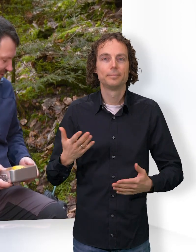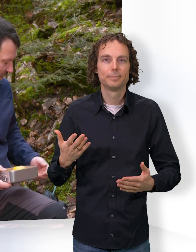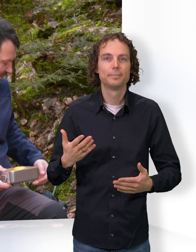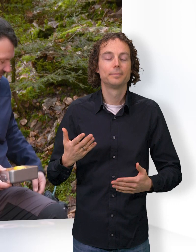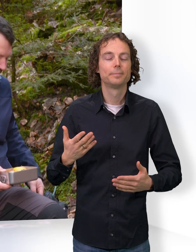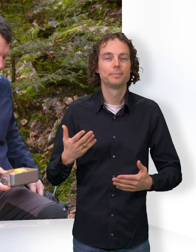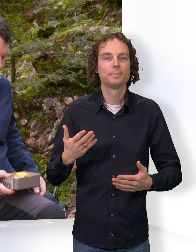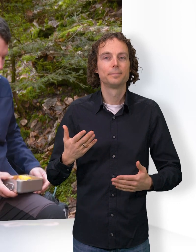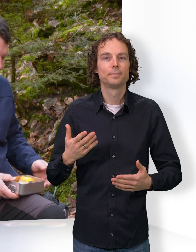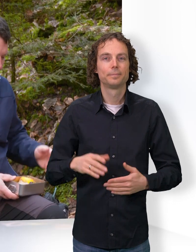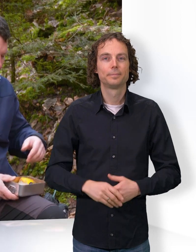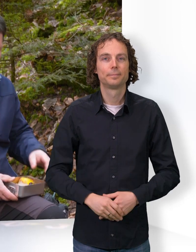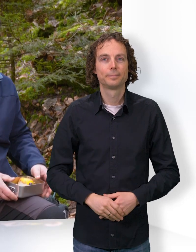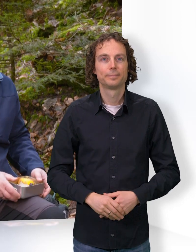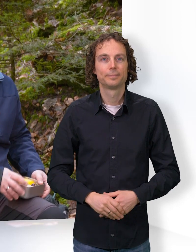Wir kommen